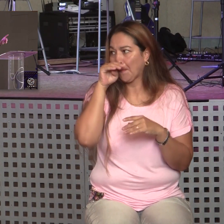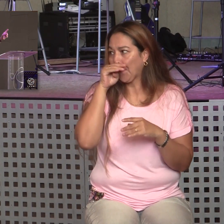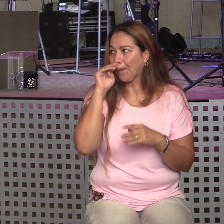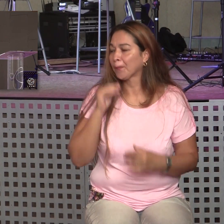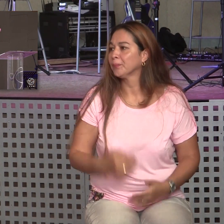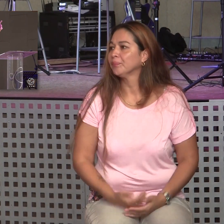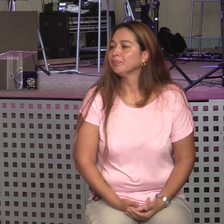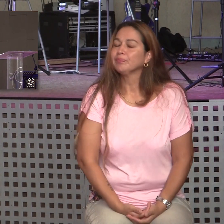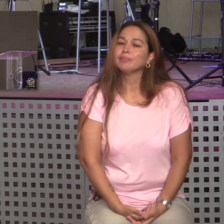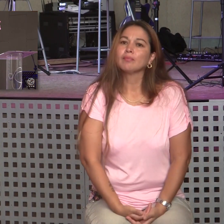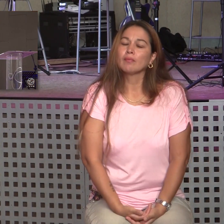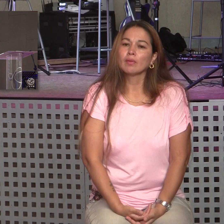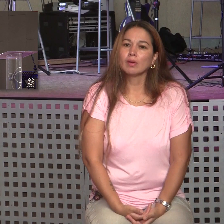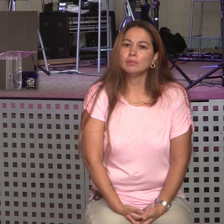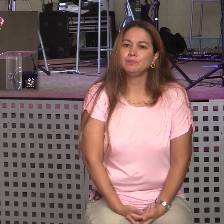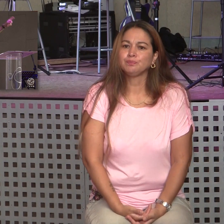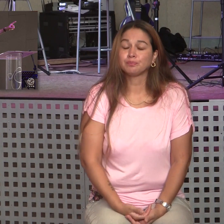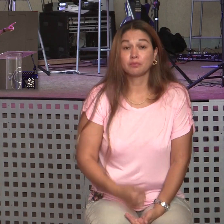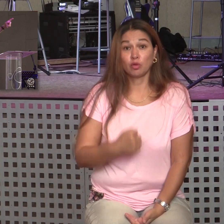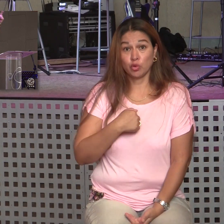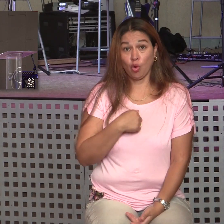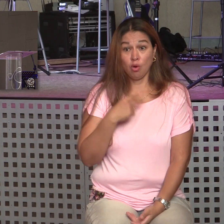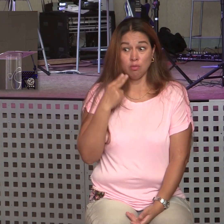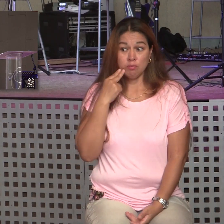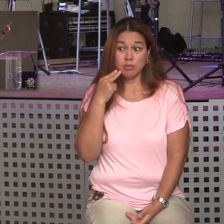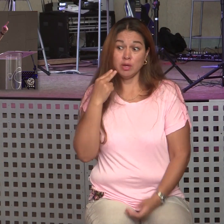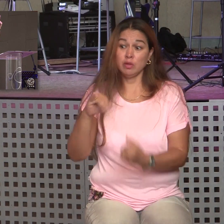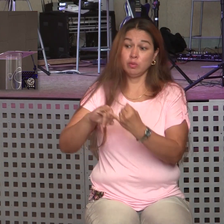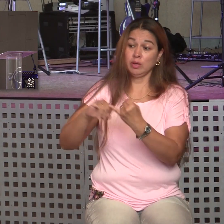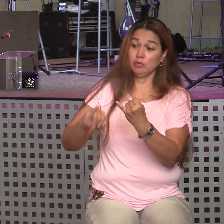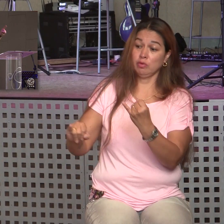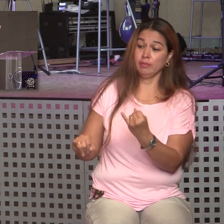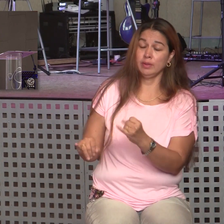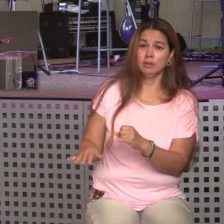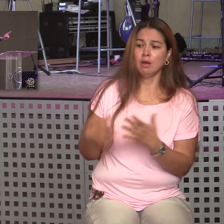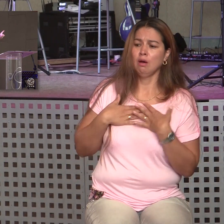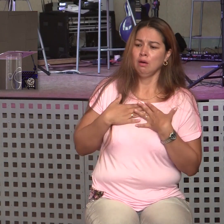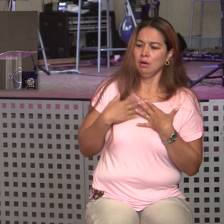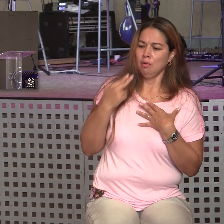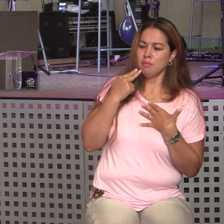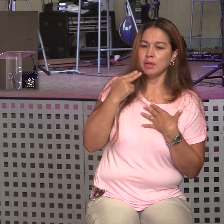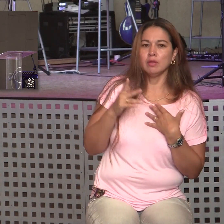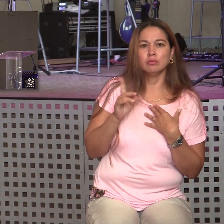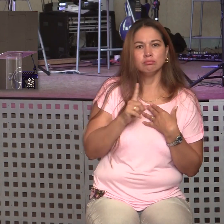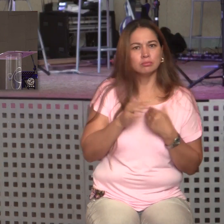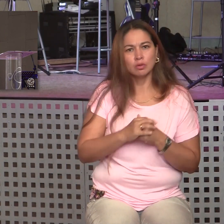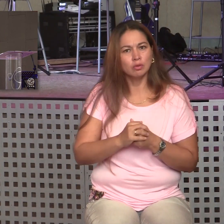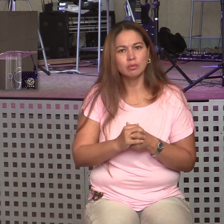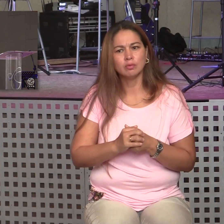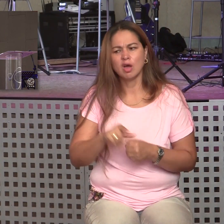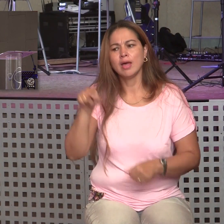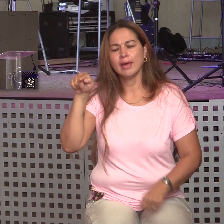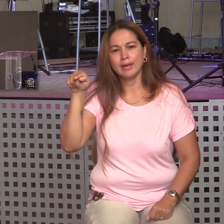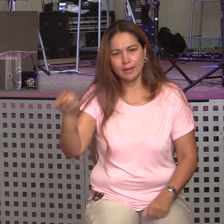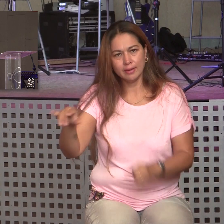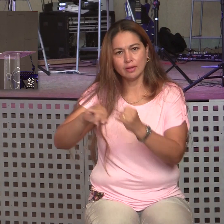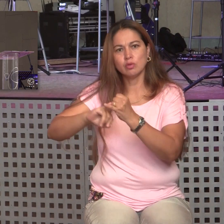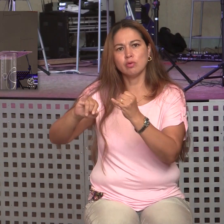no soy yo quien tiene que temerte a ti. Eres tú quien tienes que temerle a Él que está en